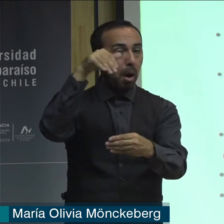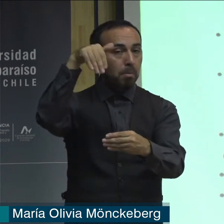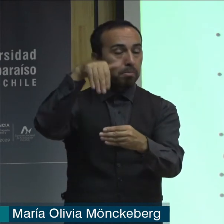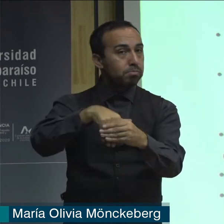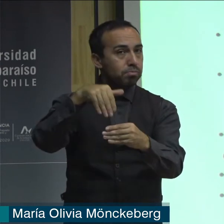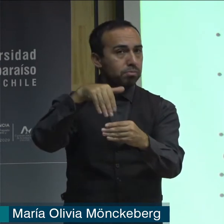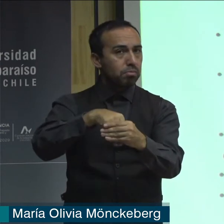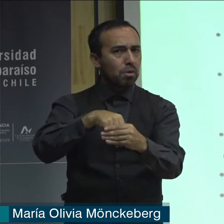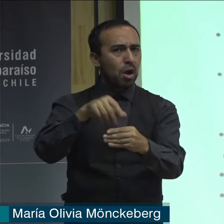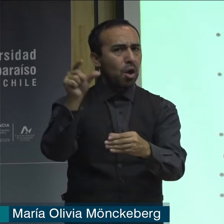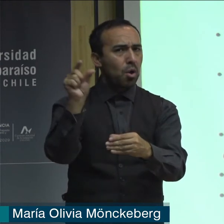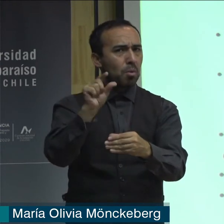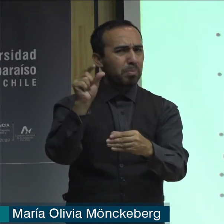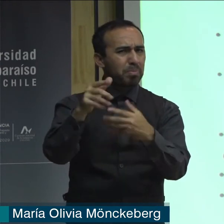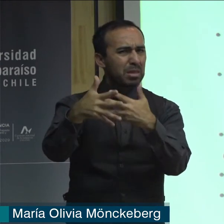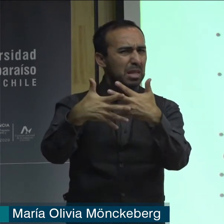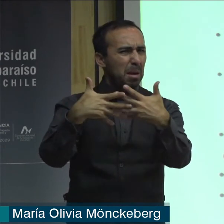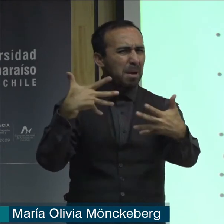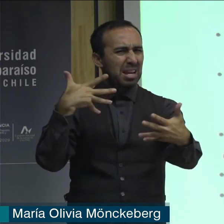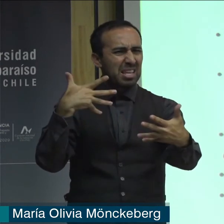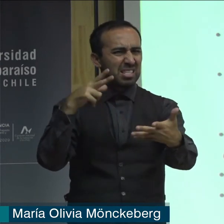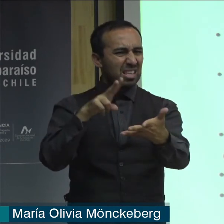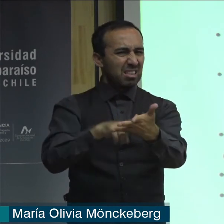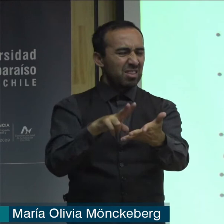muy poco transparente